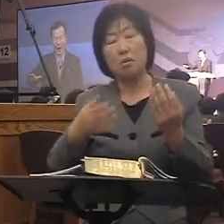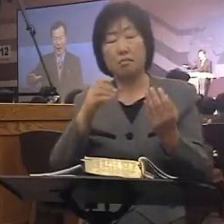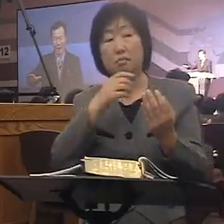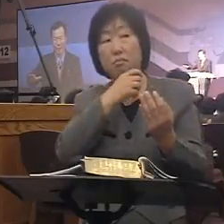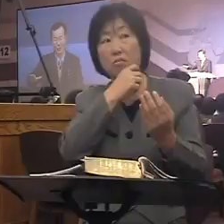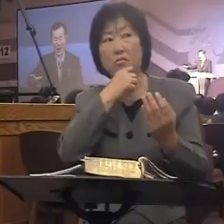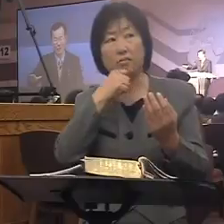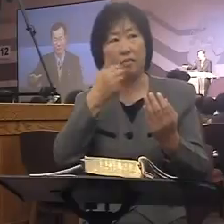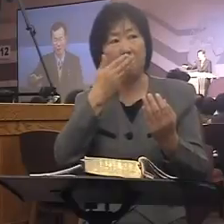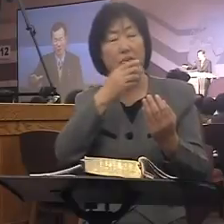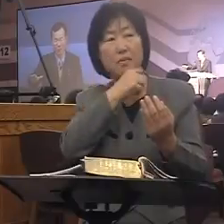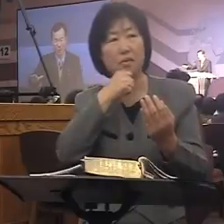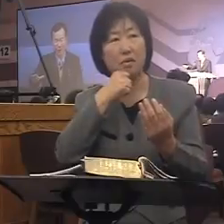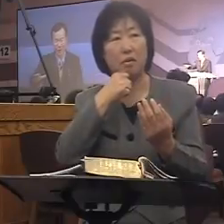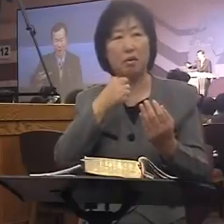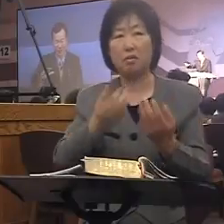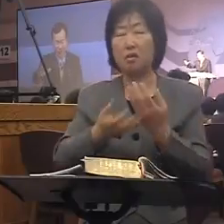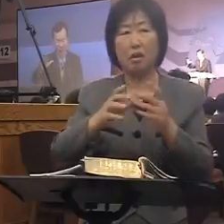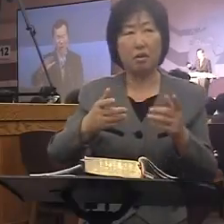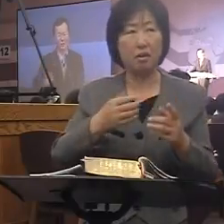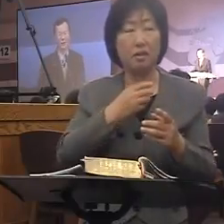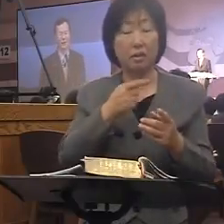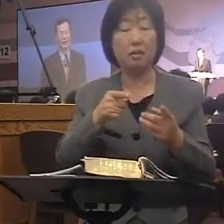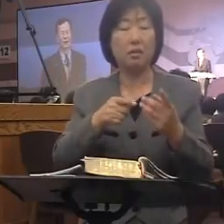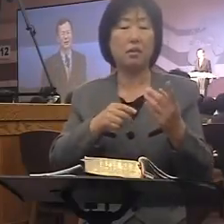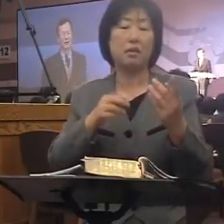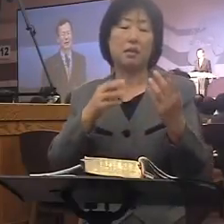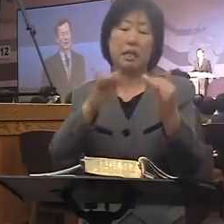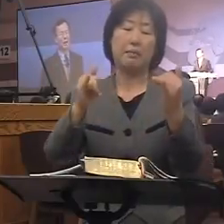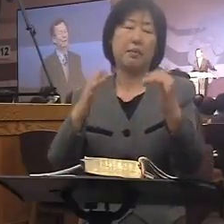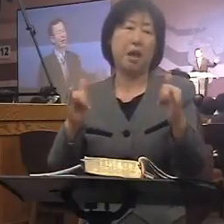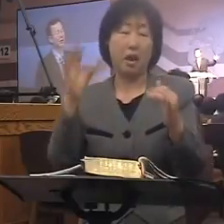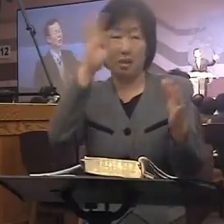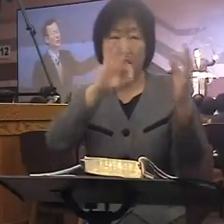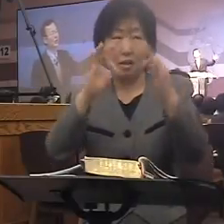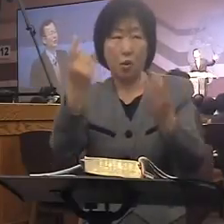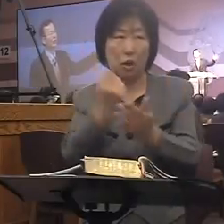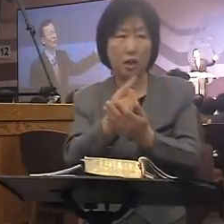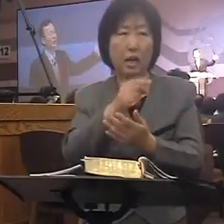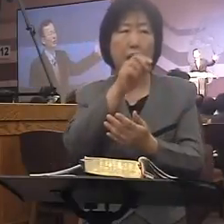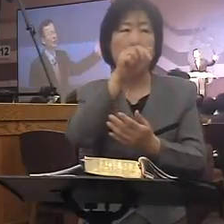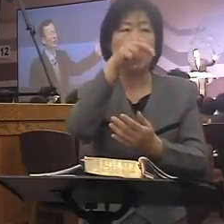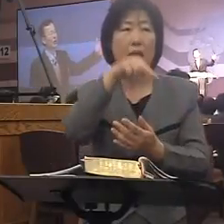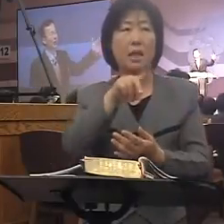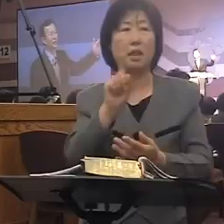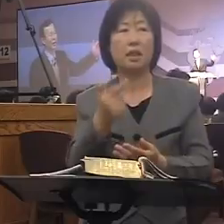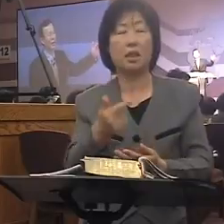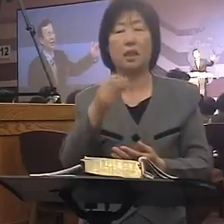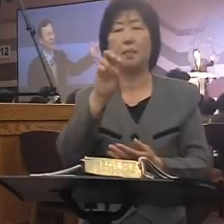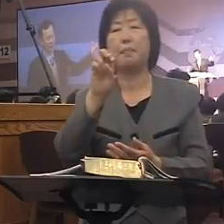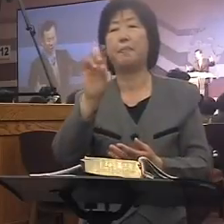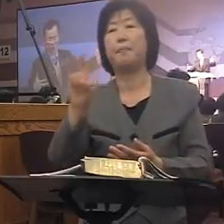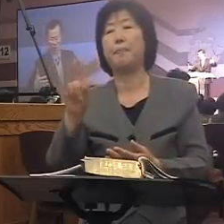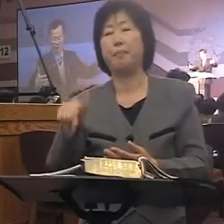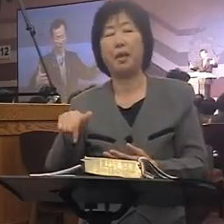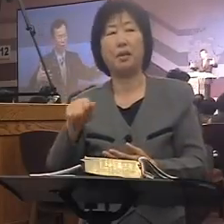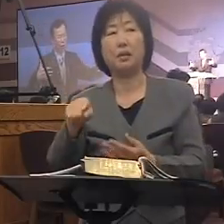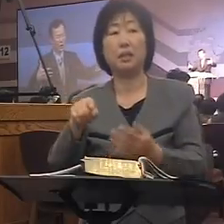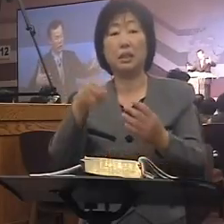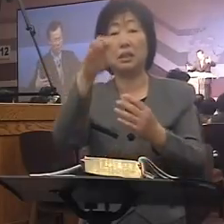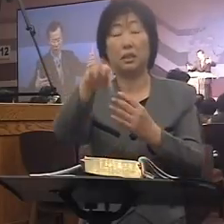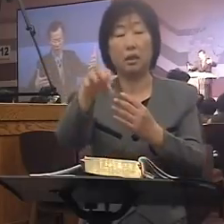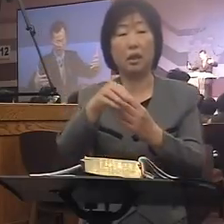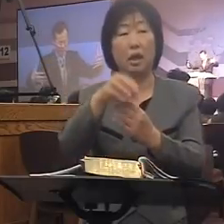땅에 아무런 아픔이 없었기 때문에 평평합니다. 산맥이 있는 지역은 언젠가 그 땅 속에